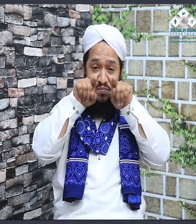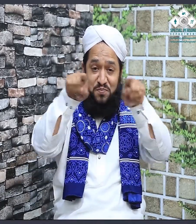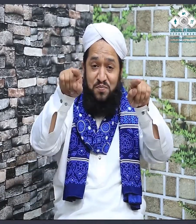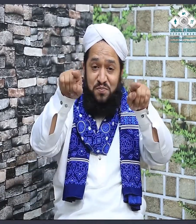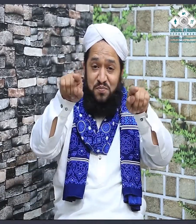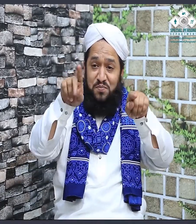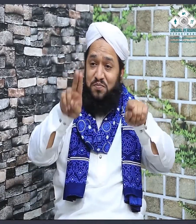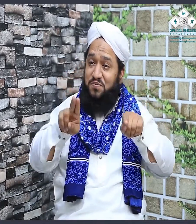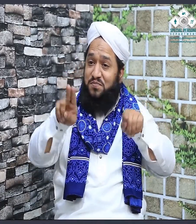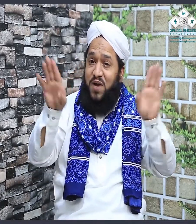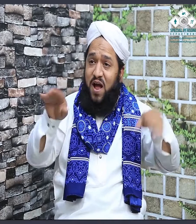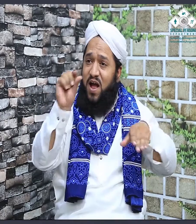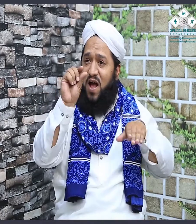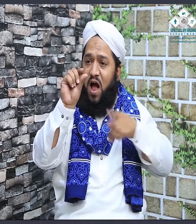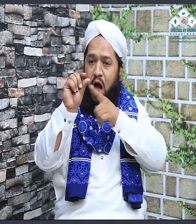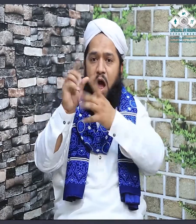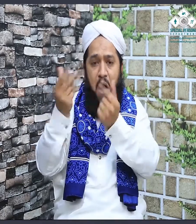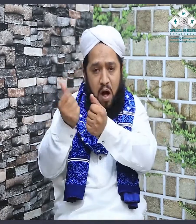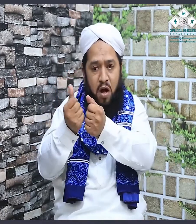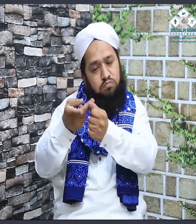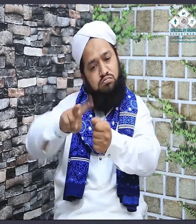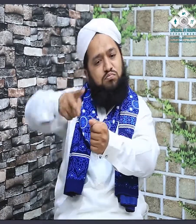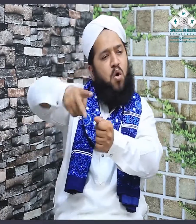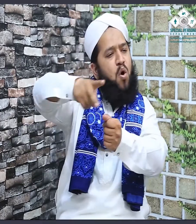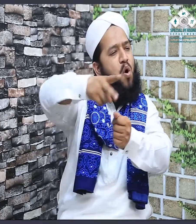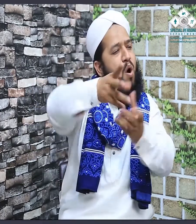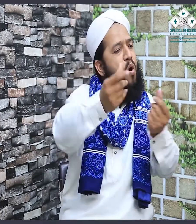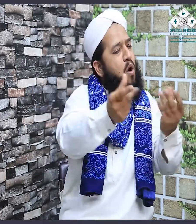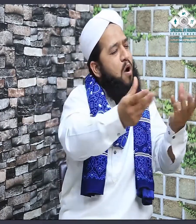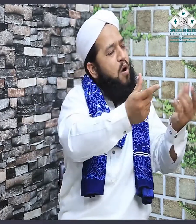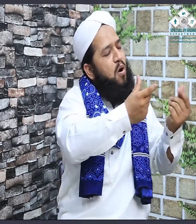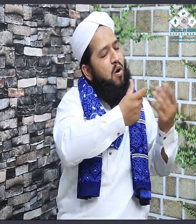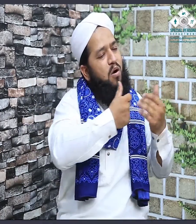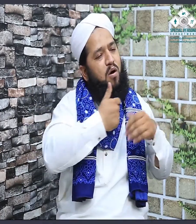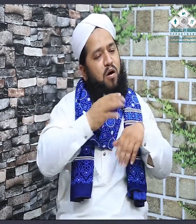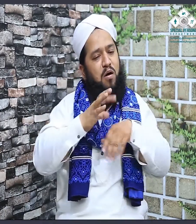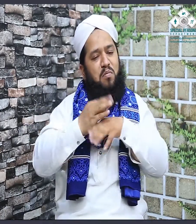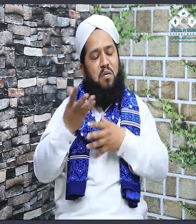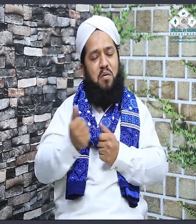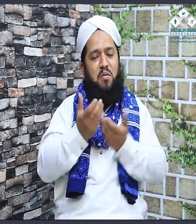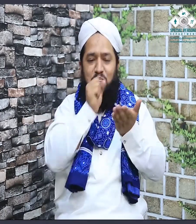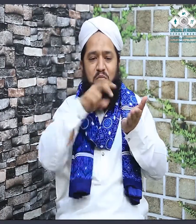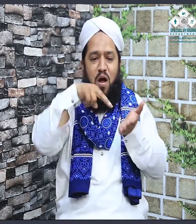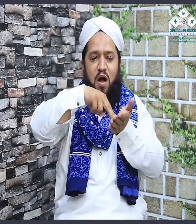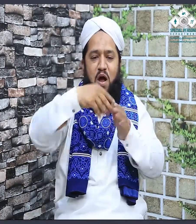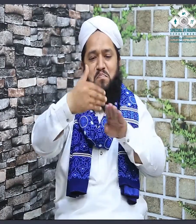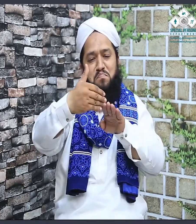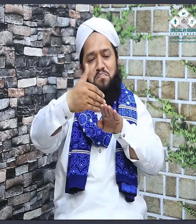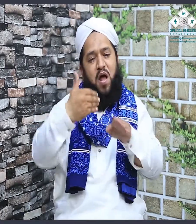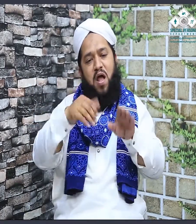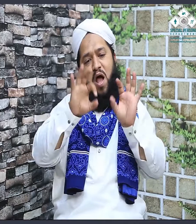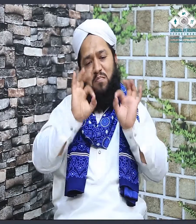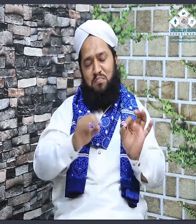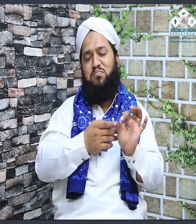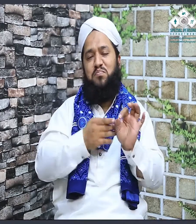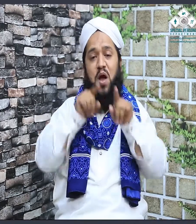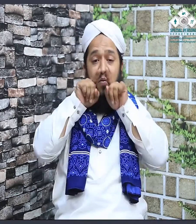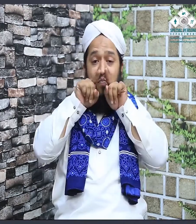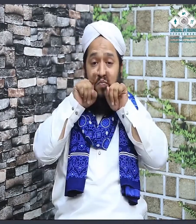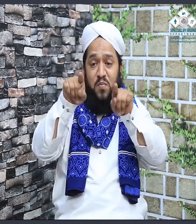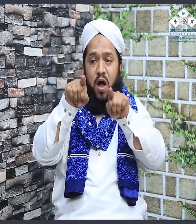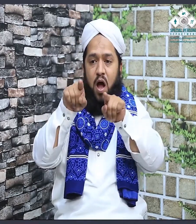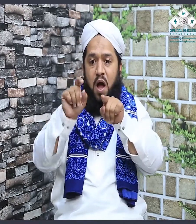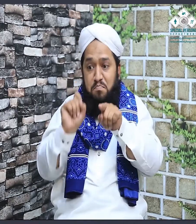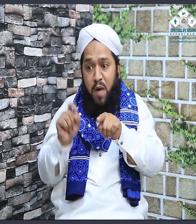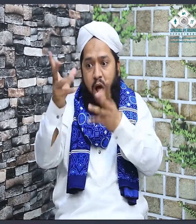مخلوق ہلاک ہونا شروع ہو جائے گی جب قیامت قریب آئے گی. یعنی یہ حدیث پاک ہے کہ ٹڈی جو ہے وہ قیامت سے پہلے گویا